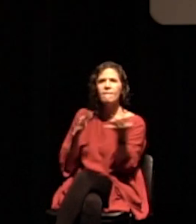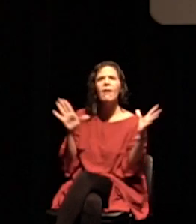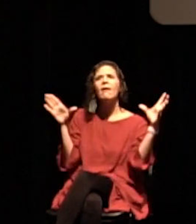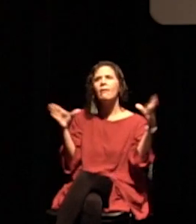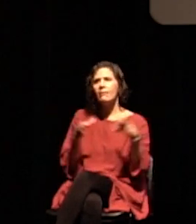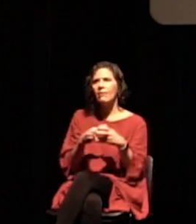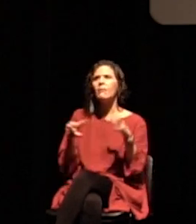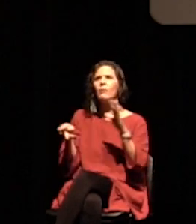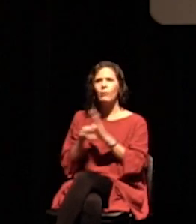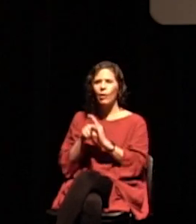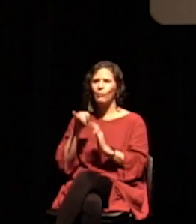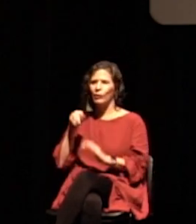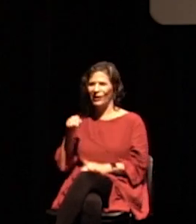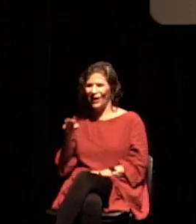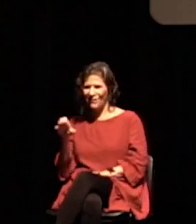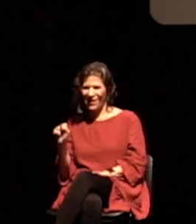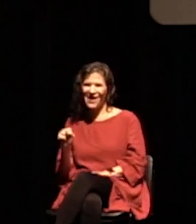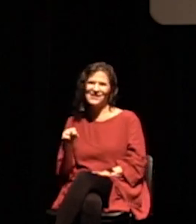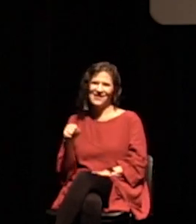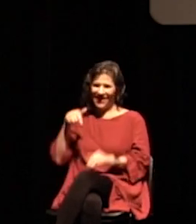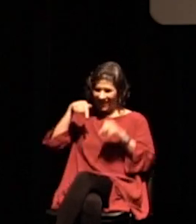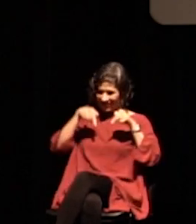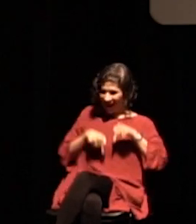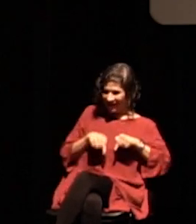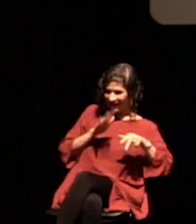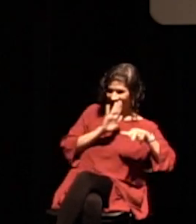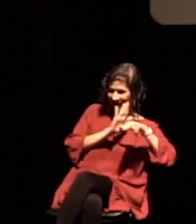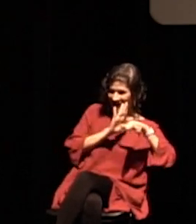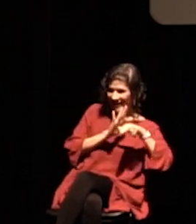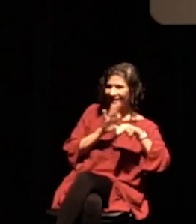externas, equipes no Rio de Janeiro, né?